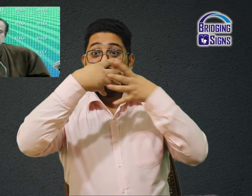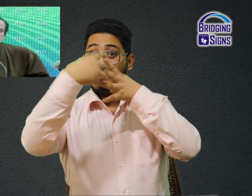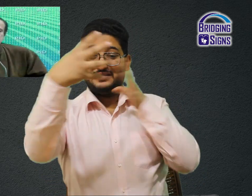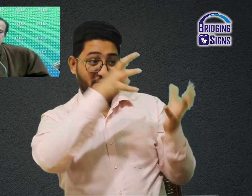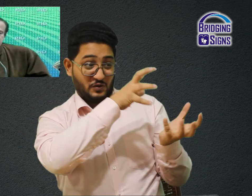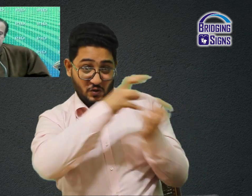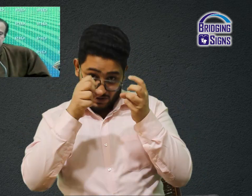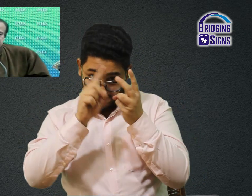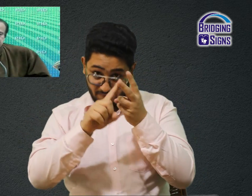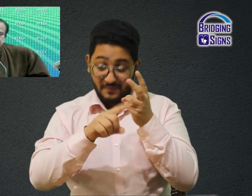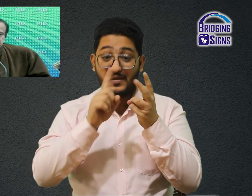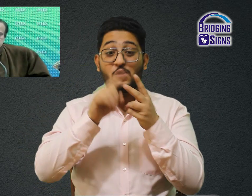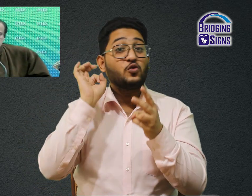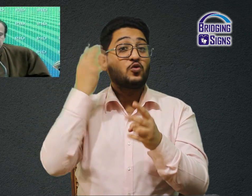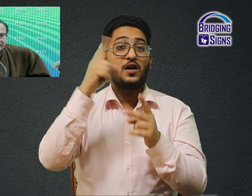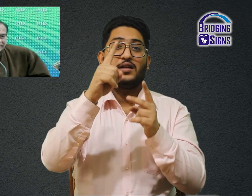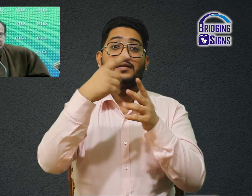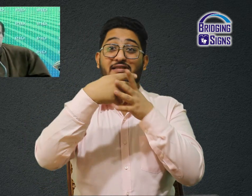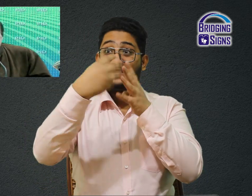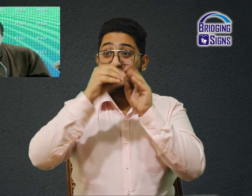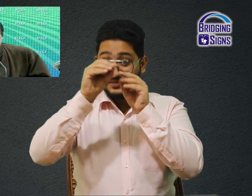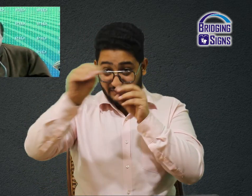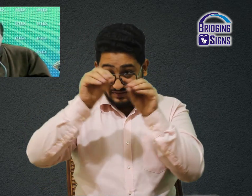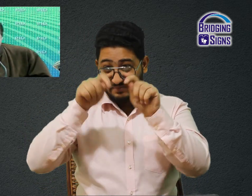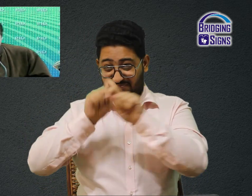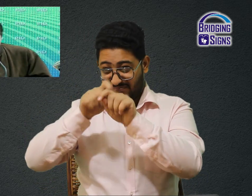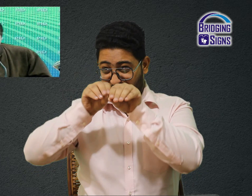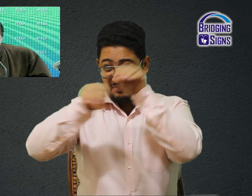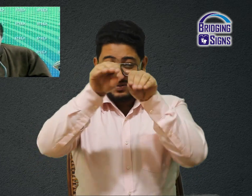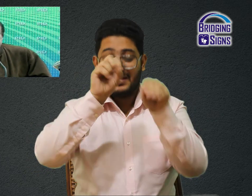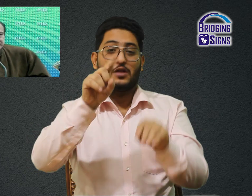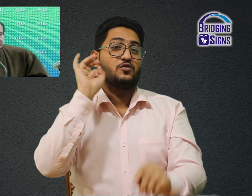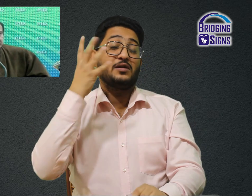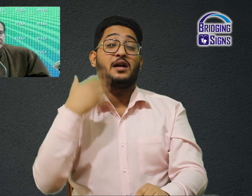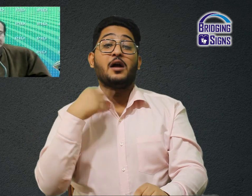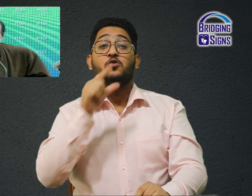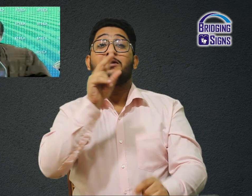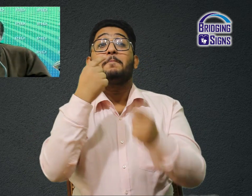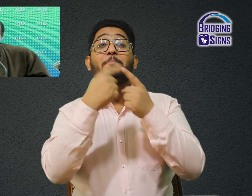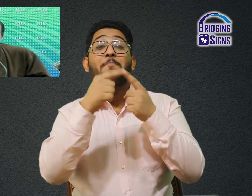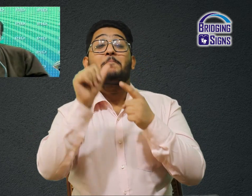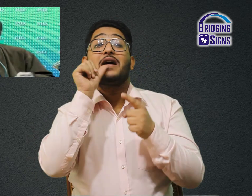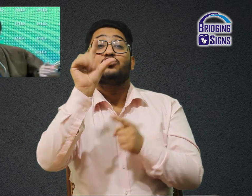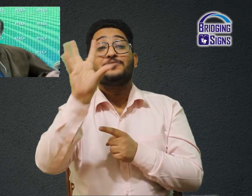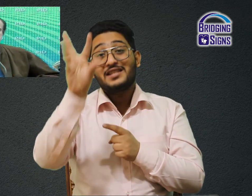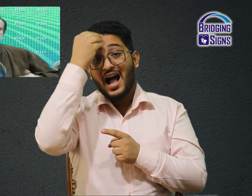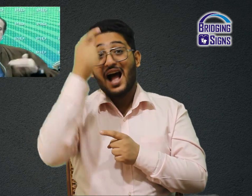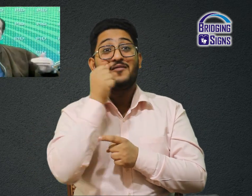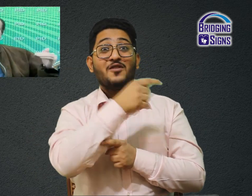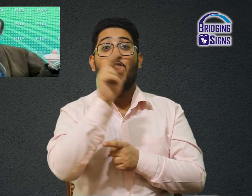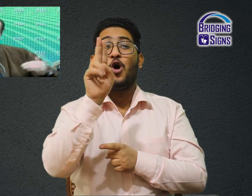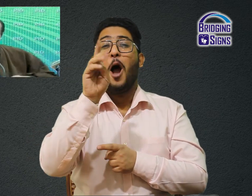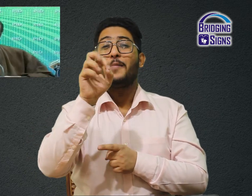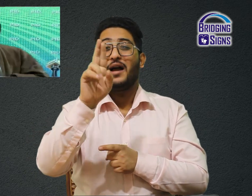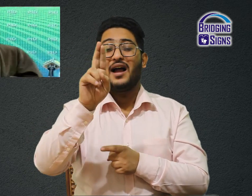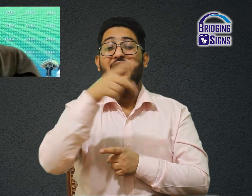एरिया होता है वो है तरसील का। तो मैं अब रिक्वेस्ट करूँगा एनर्जी मिनिस्टर साहब से कि वो कल का जो वाकया हुआ